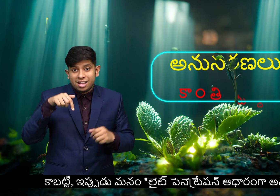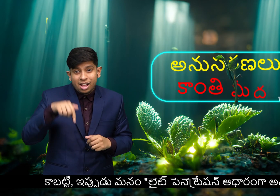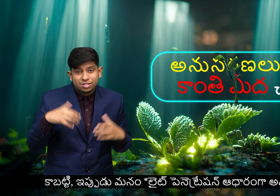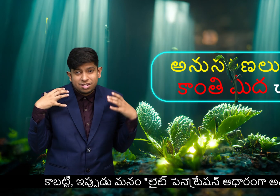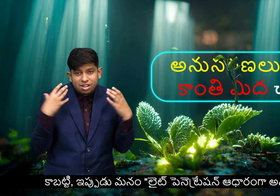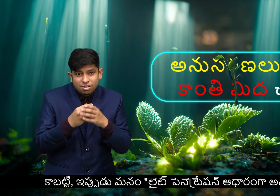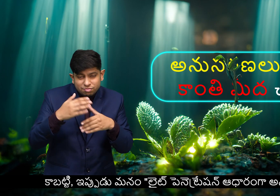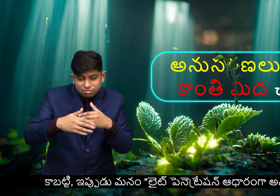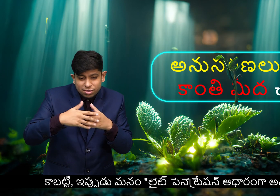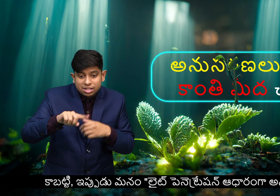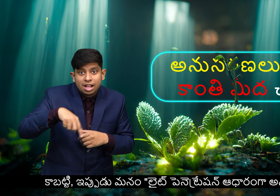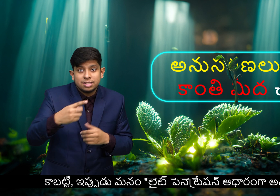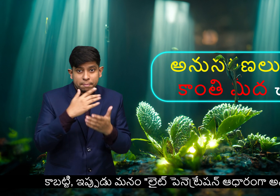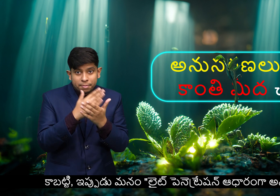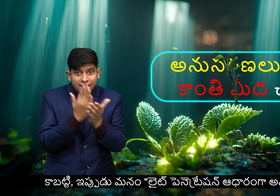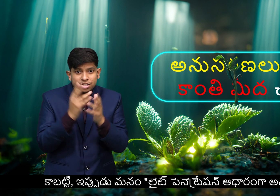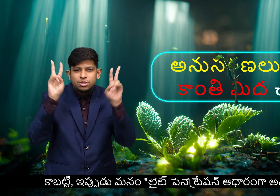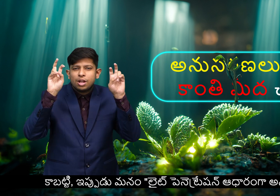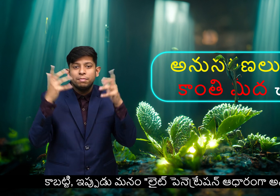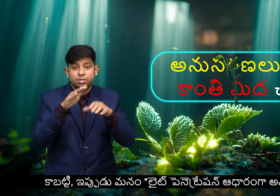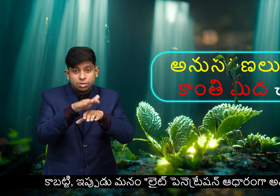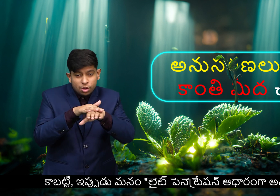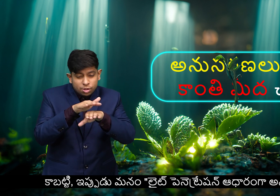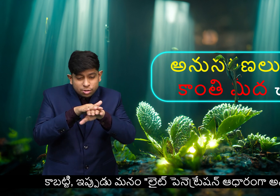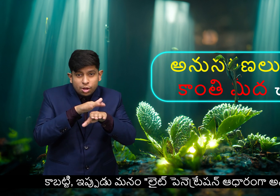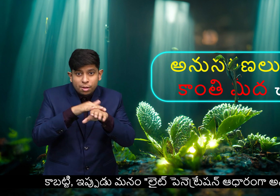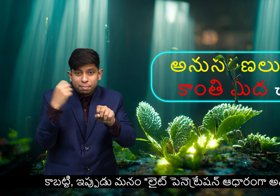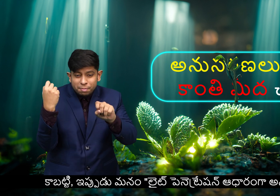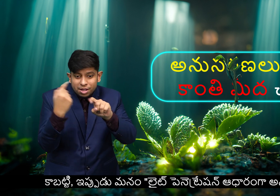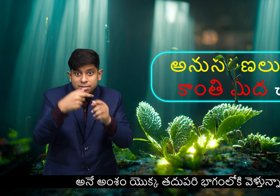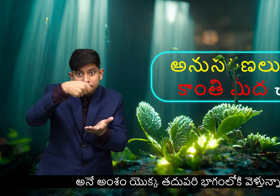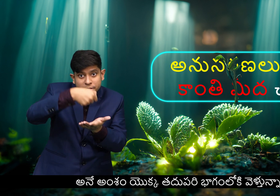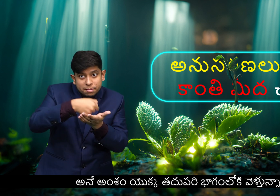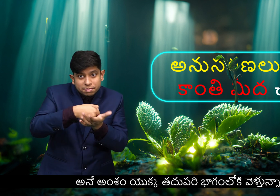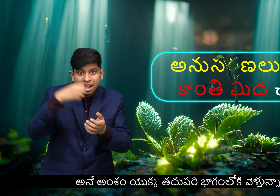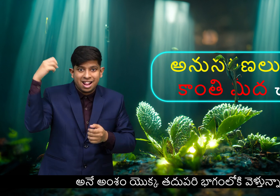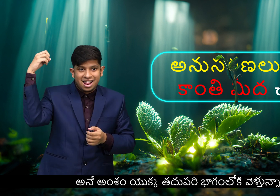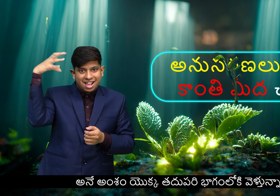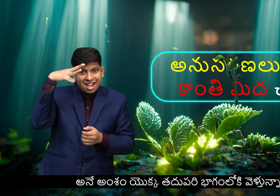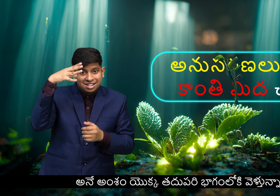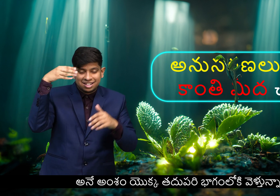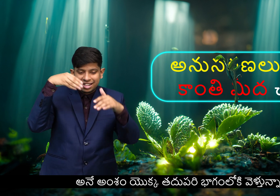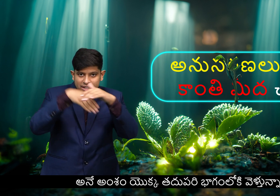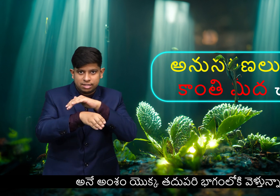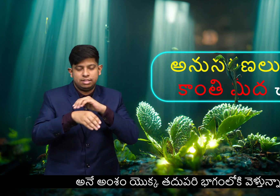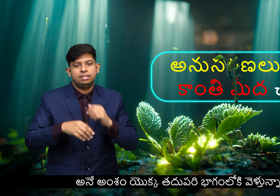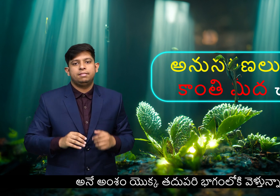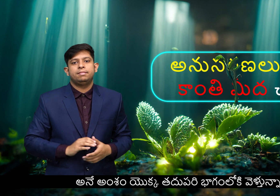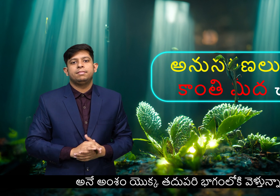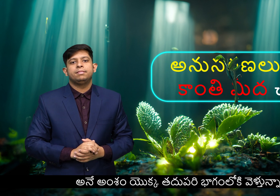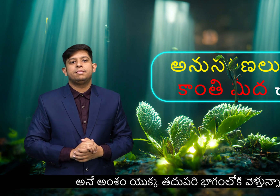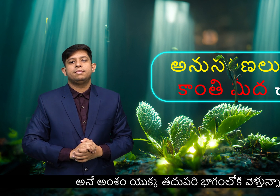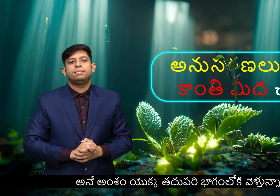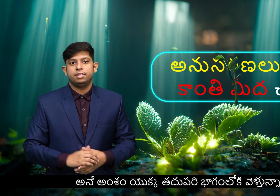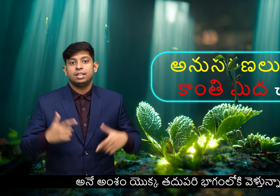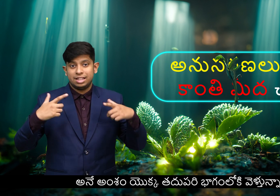కాబట్టి ఇప్పుడు మనం లైట్ పెనిట్రేషన్ ఆధారంగా అనుసరణలు అనే అంశం యొక్క తదుపరి భాగంలోకి